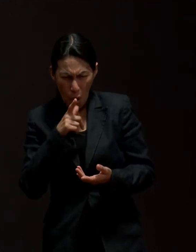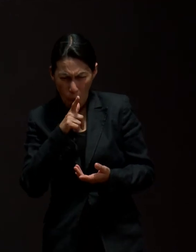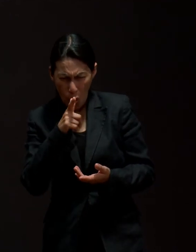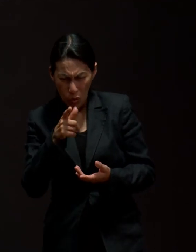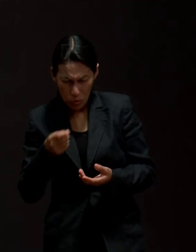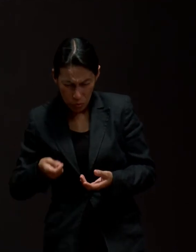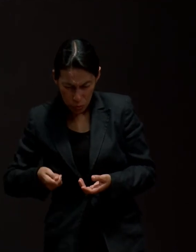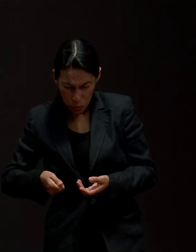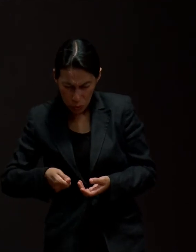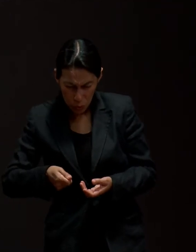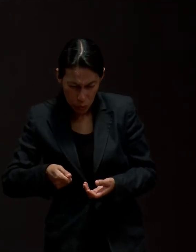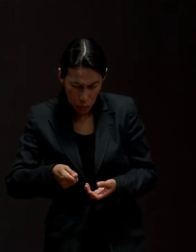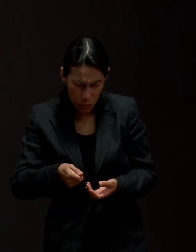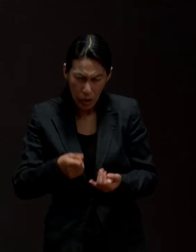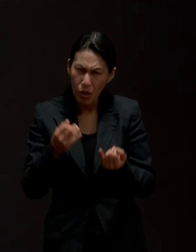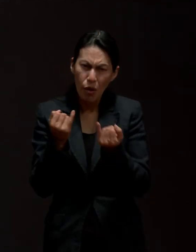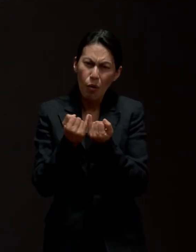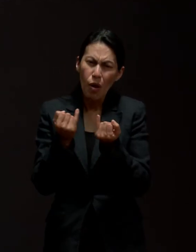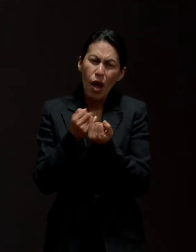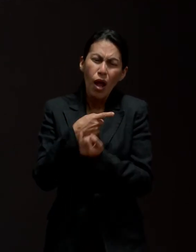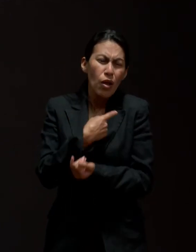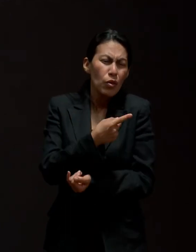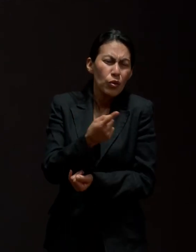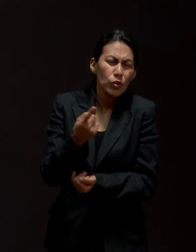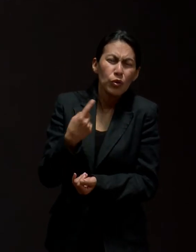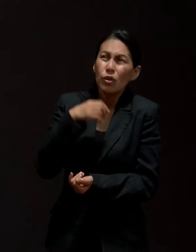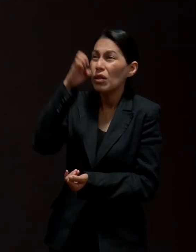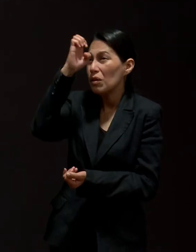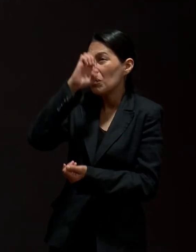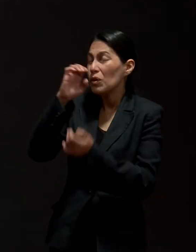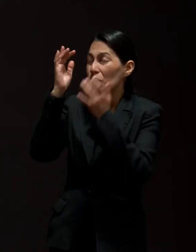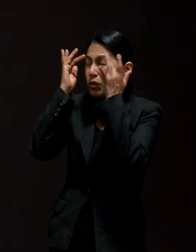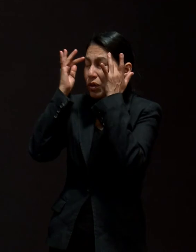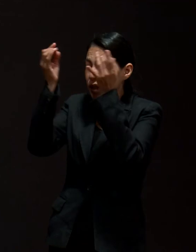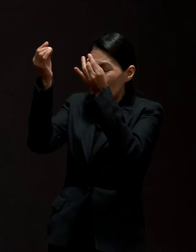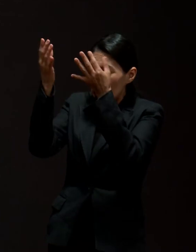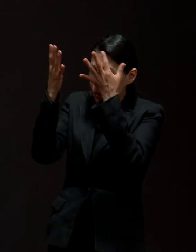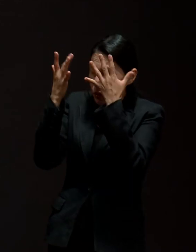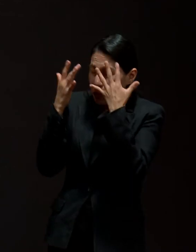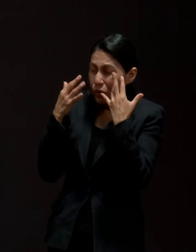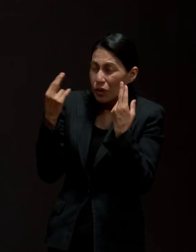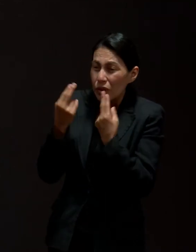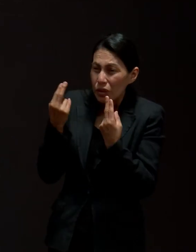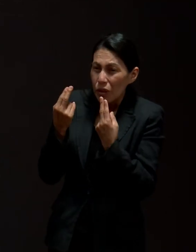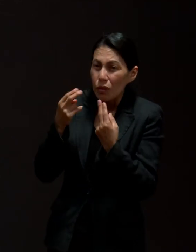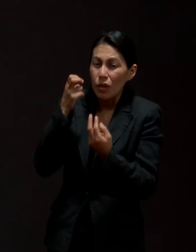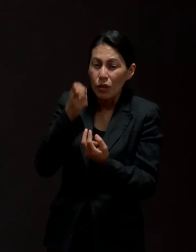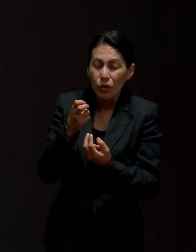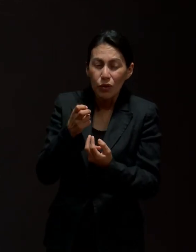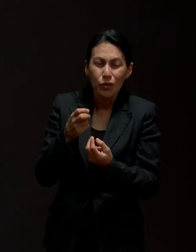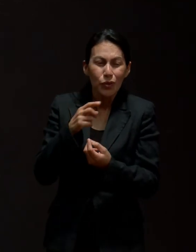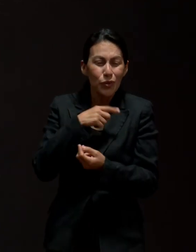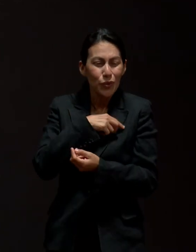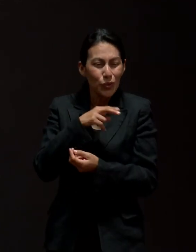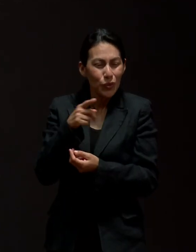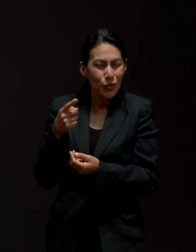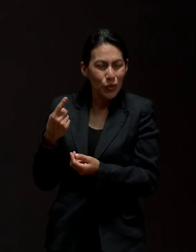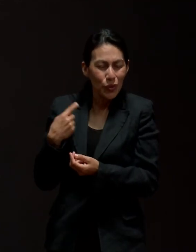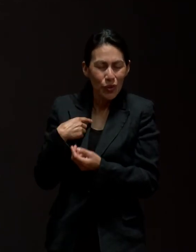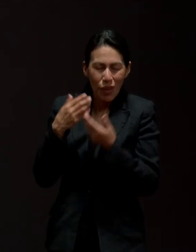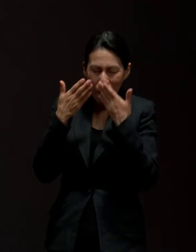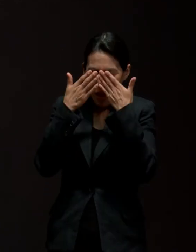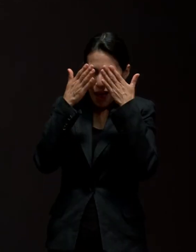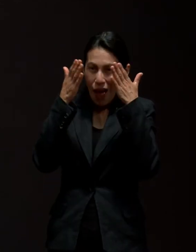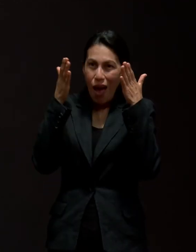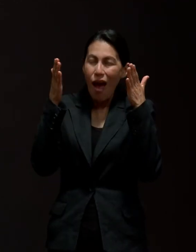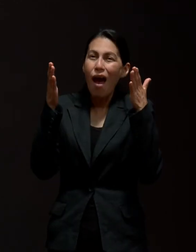fuego del amor de Dios en nuestras vidas y testificar, aún ante circunstancias muy